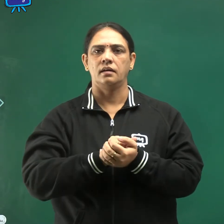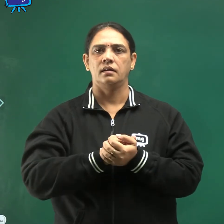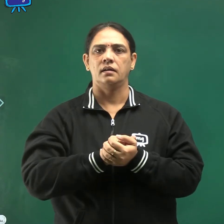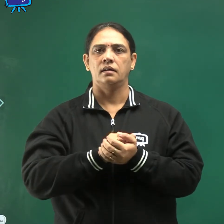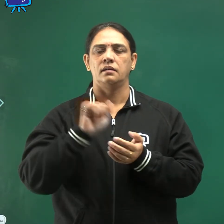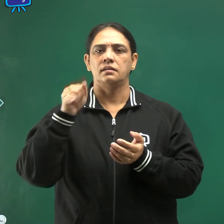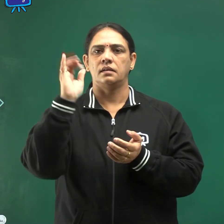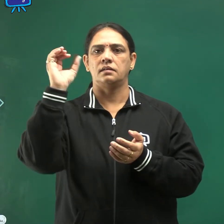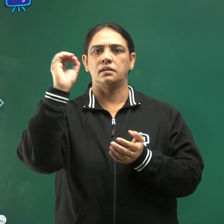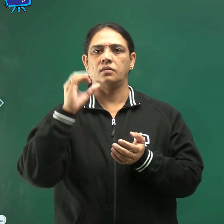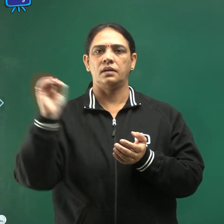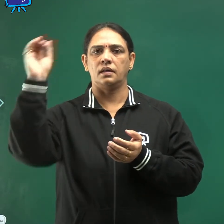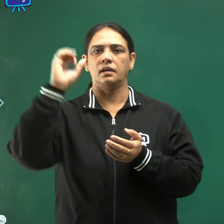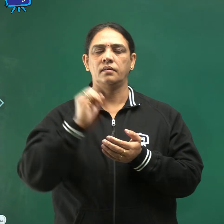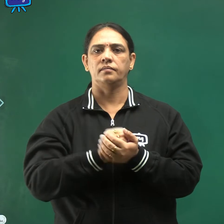60 डिग्री